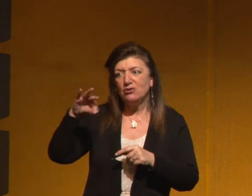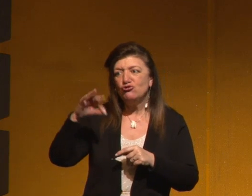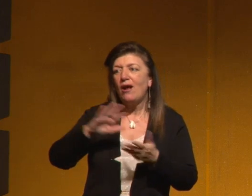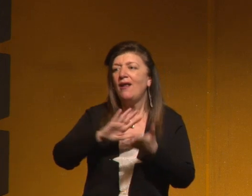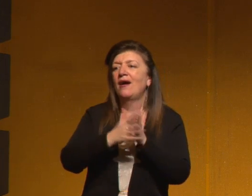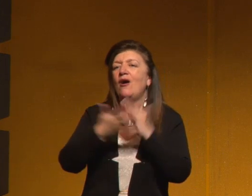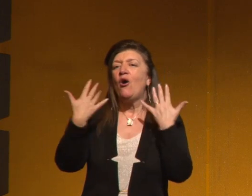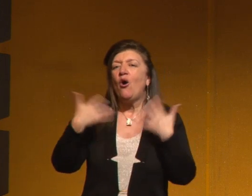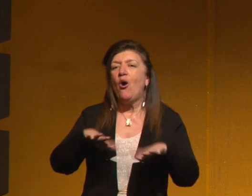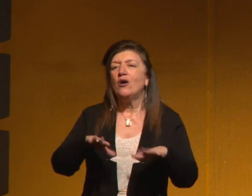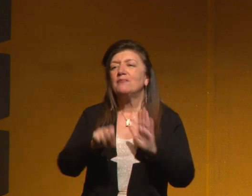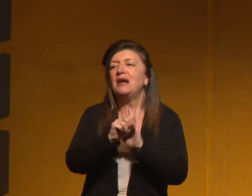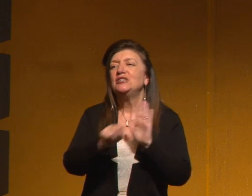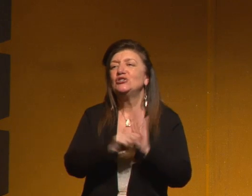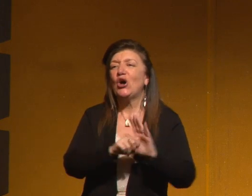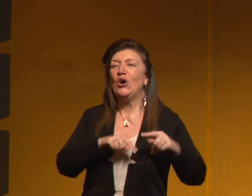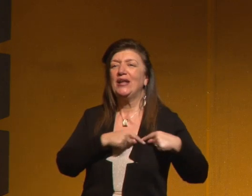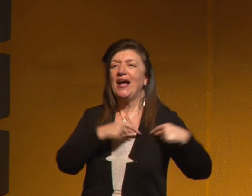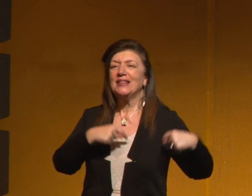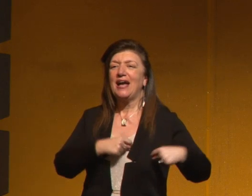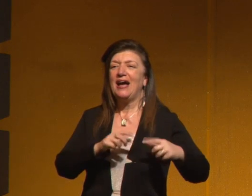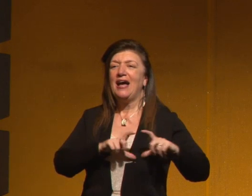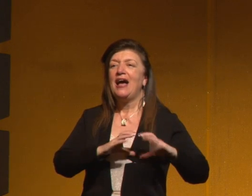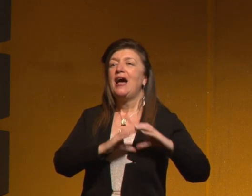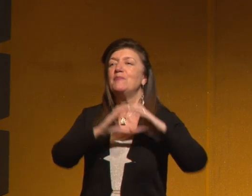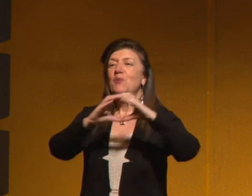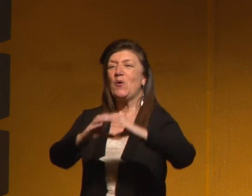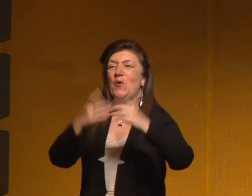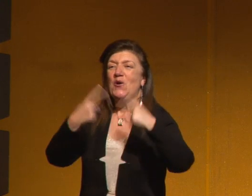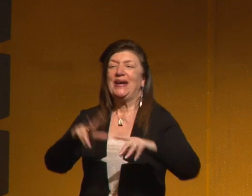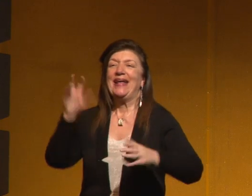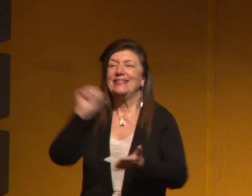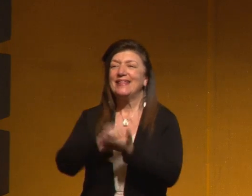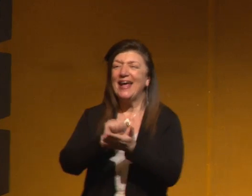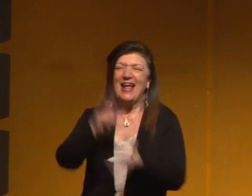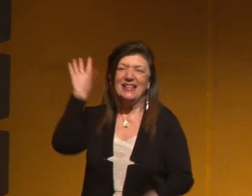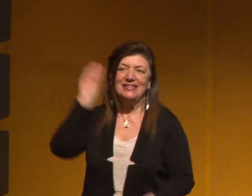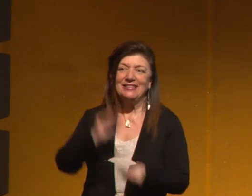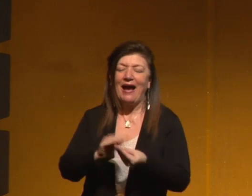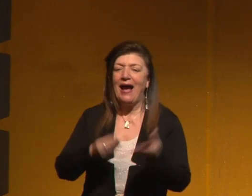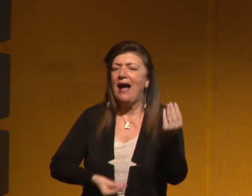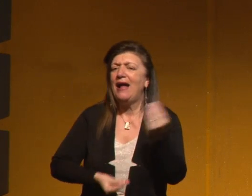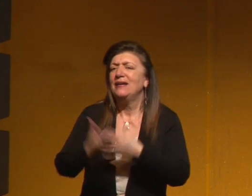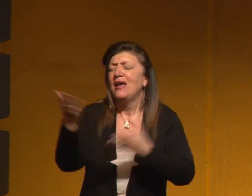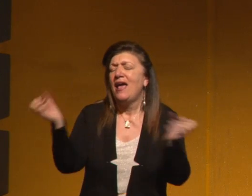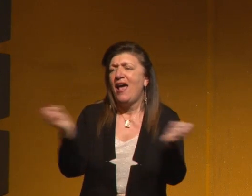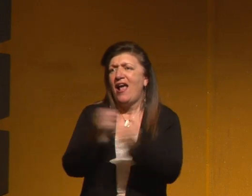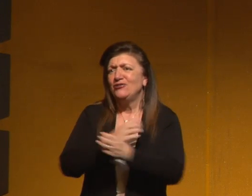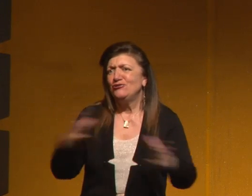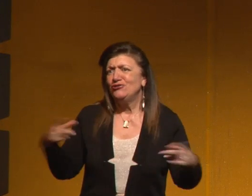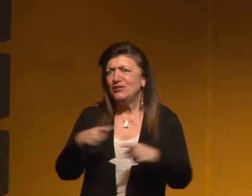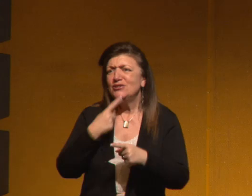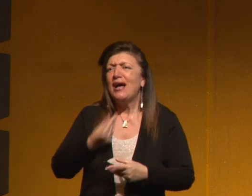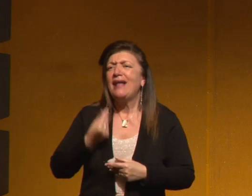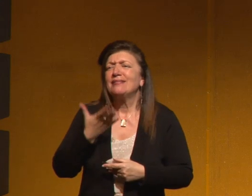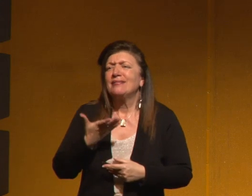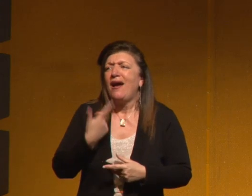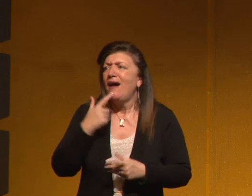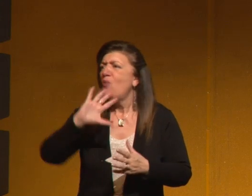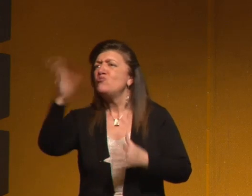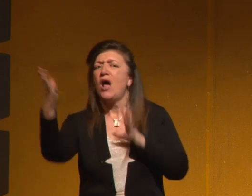che rende questa manifestazione qualcosa di eccezionale e soprattutto la rende qualcosa di inimitabile